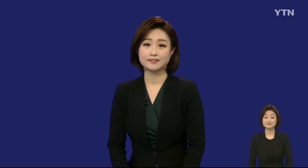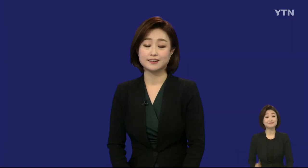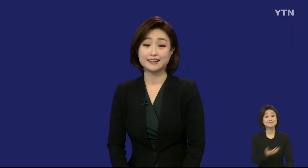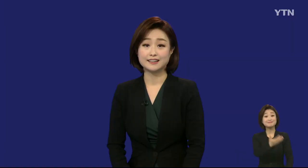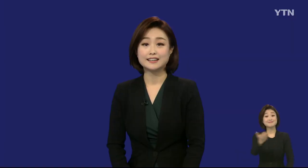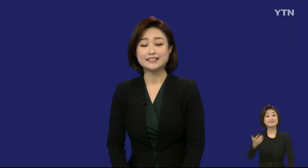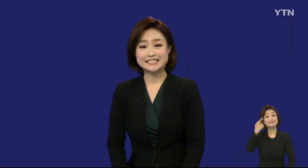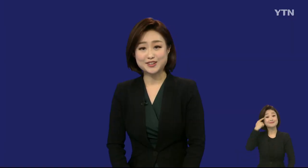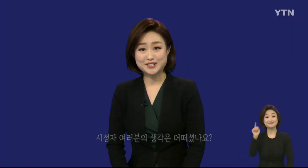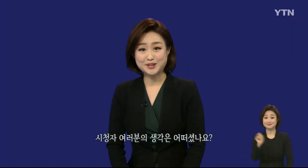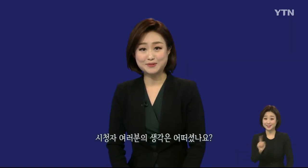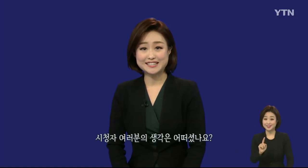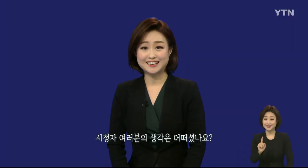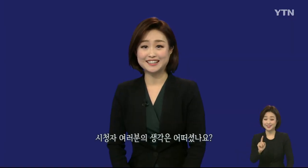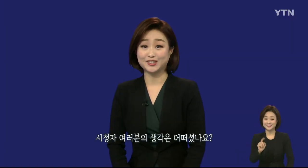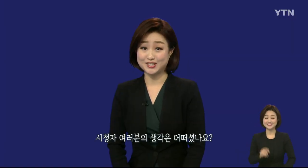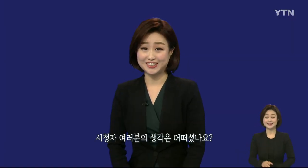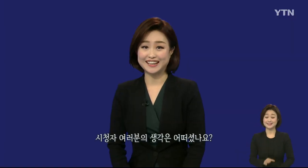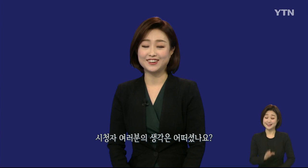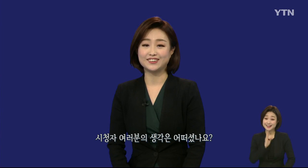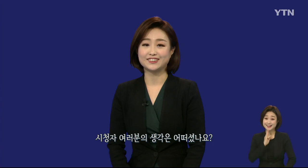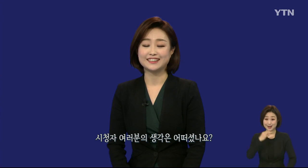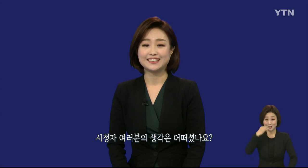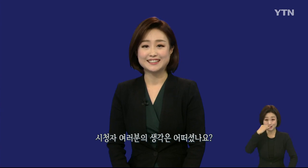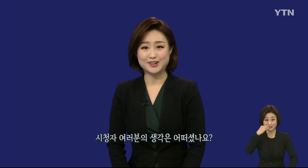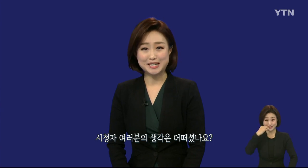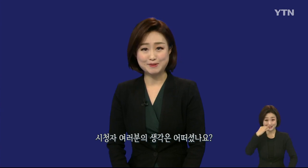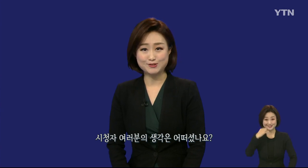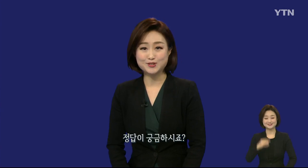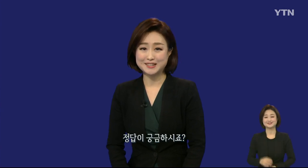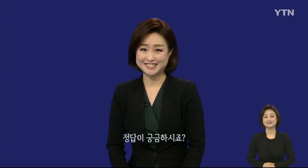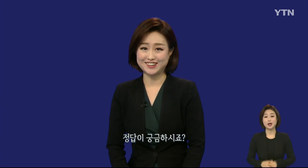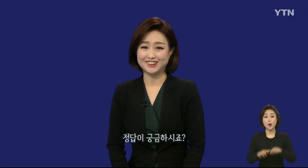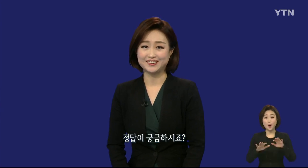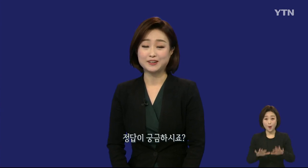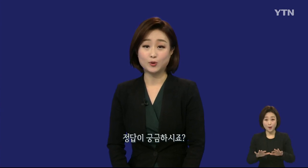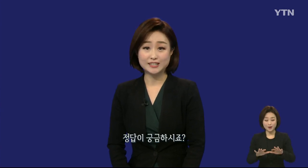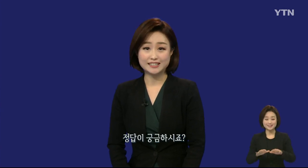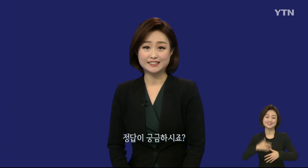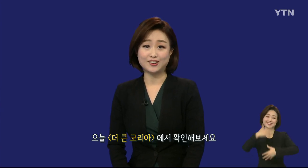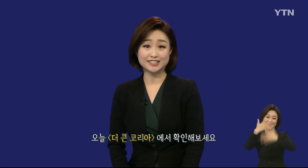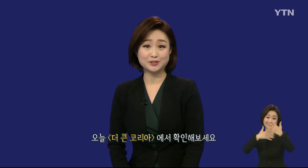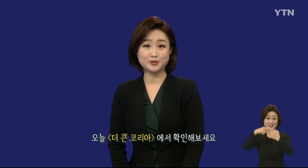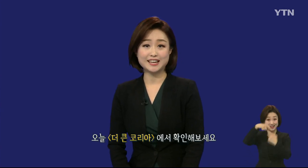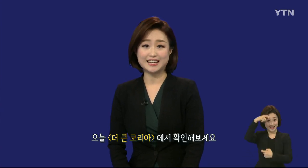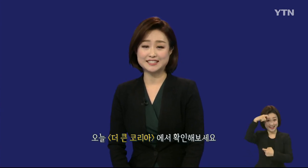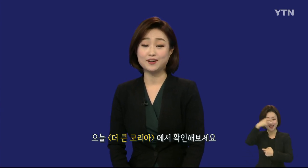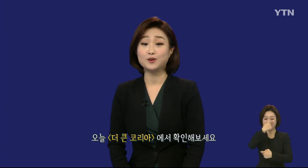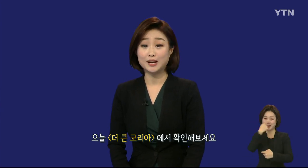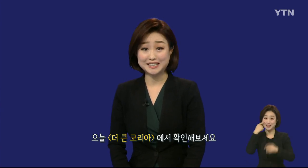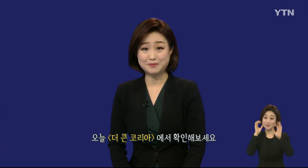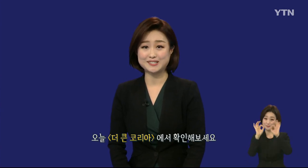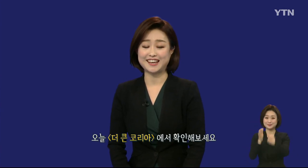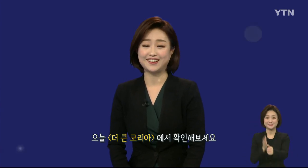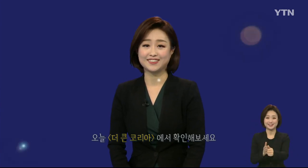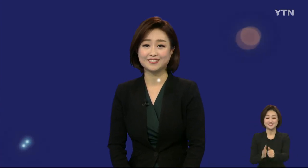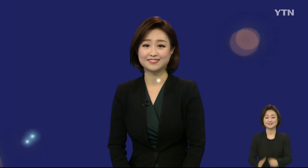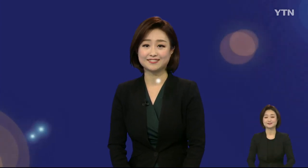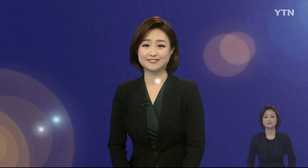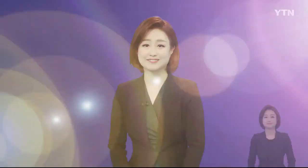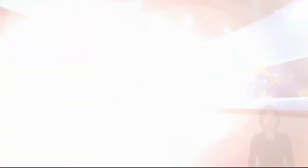있습니다. 시청자 여러분의 생각은 어떠셨나요? 정답이 궁금하시죠? 오늘 더 큰 코리아에서 확인해